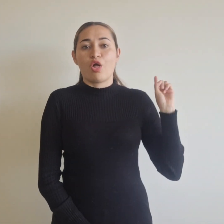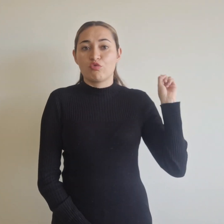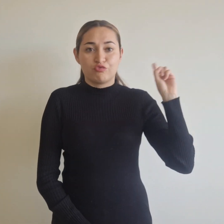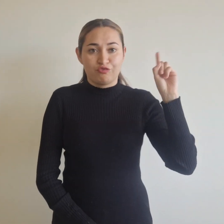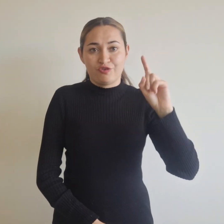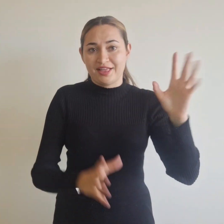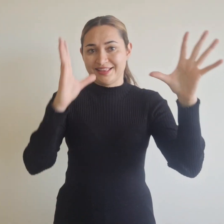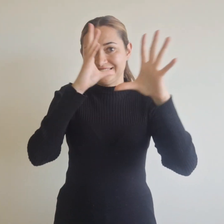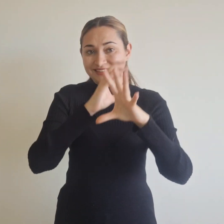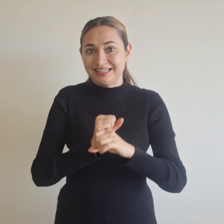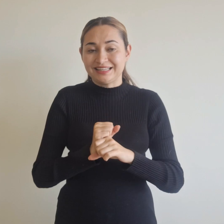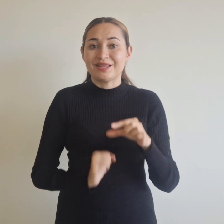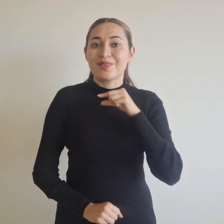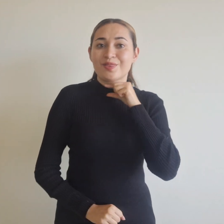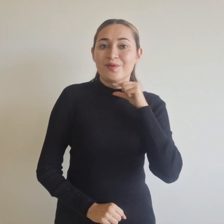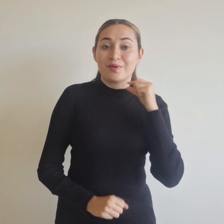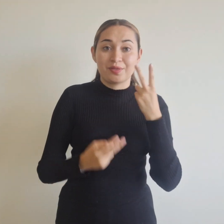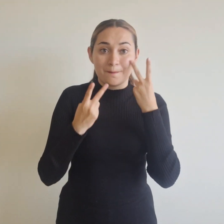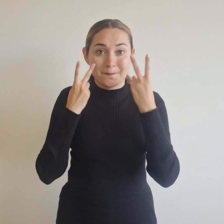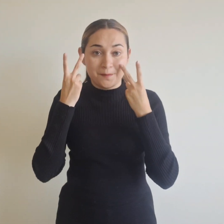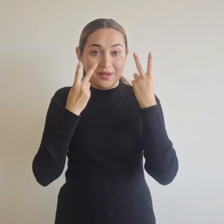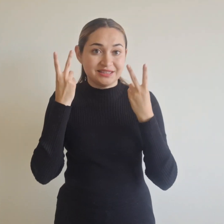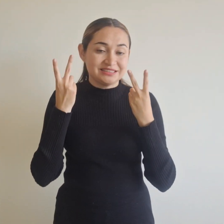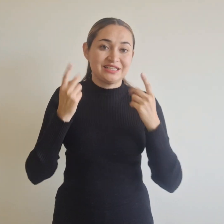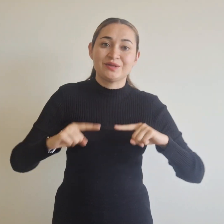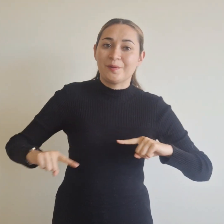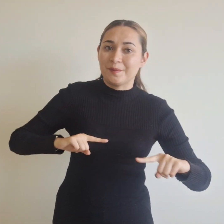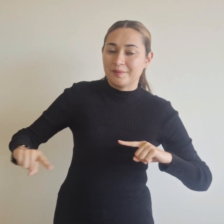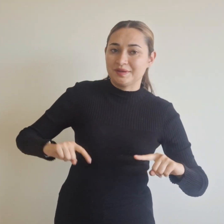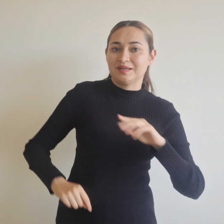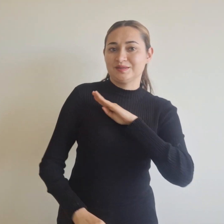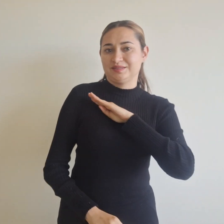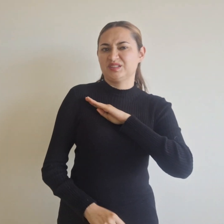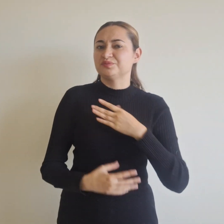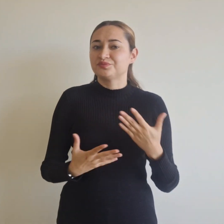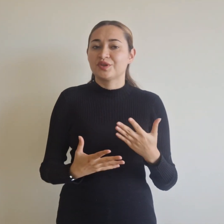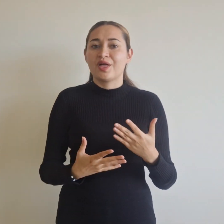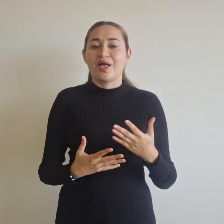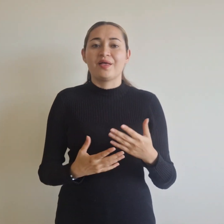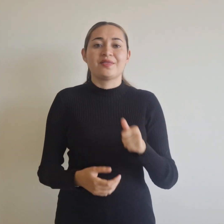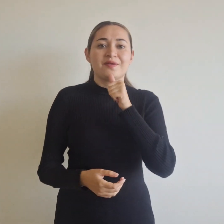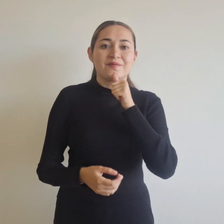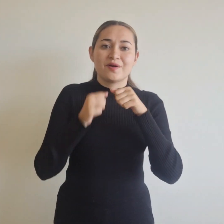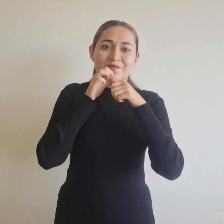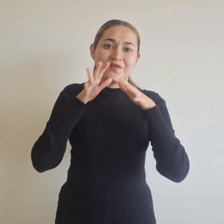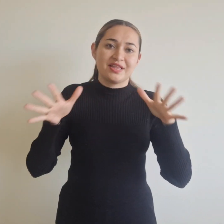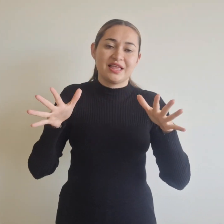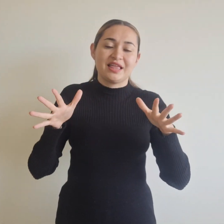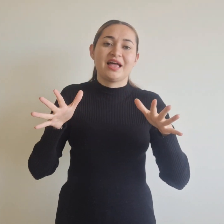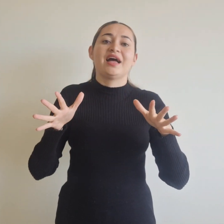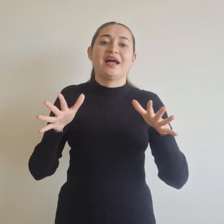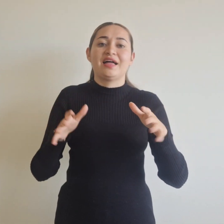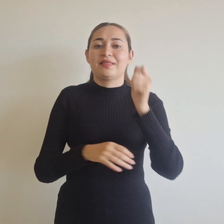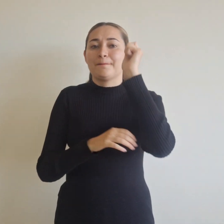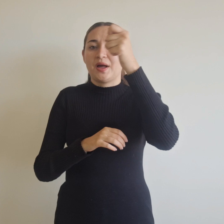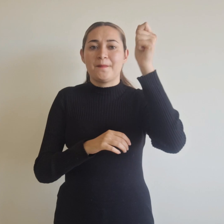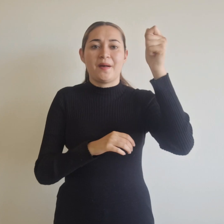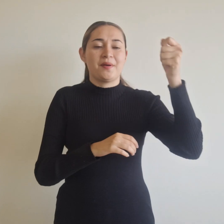un sacerdote visitó la administración municipal en donde con agua bendita y una oración el alcalde y la gestora